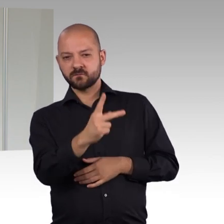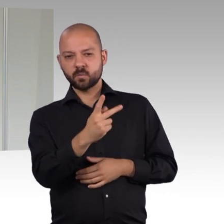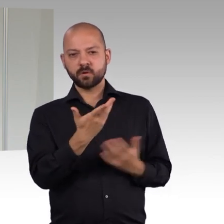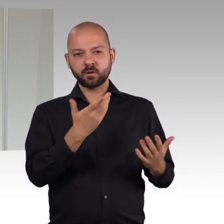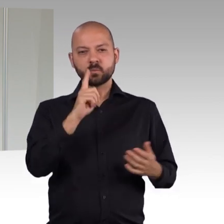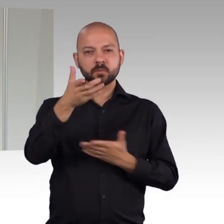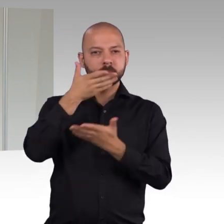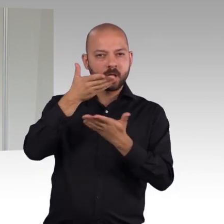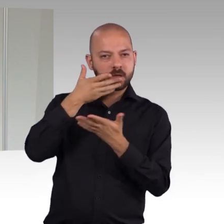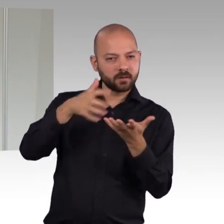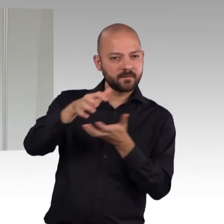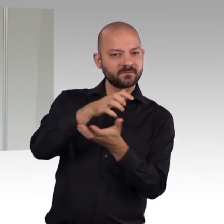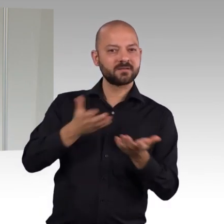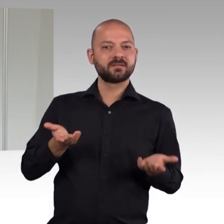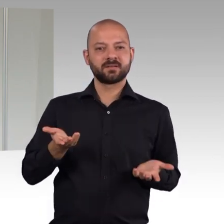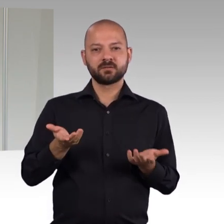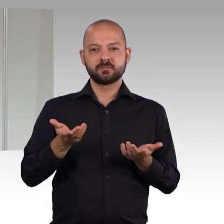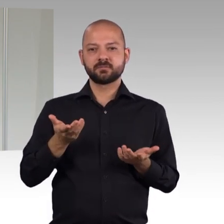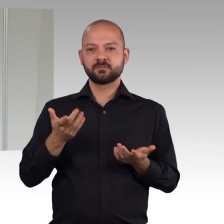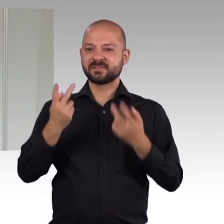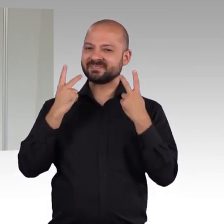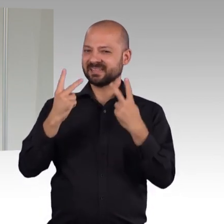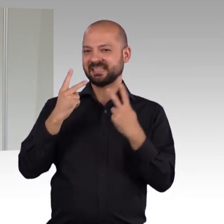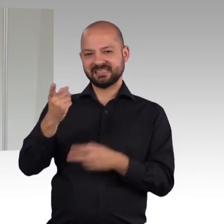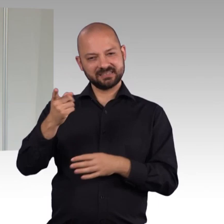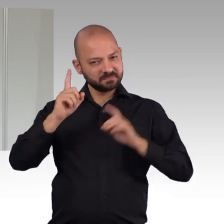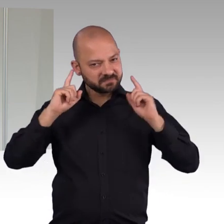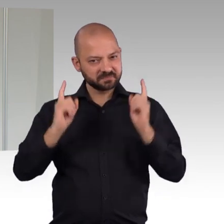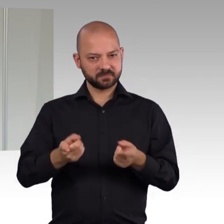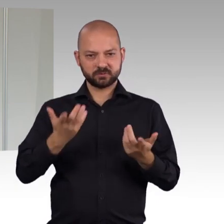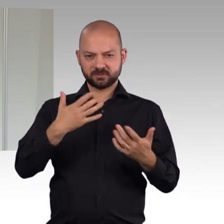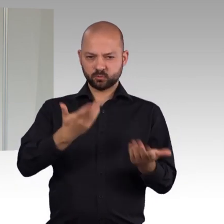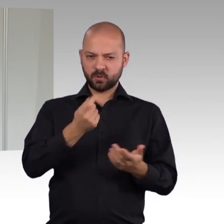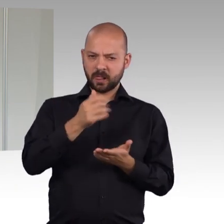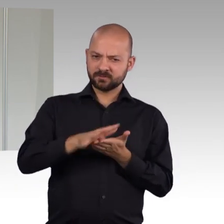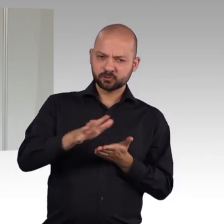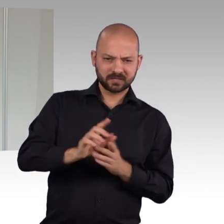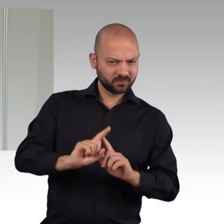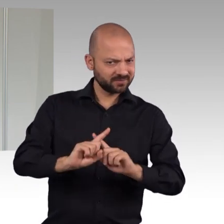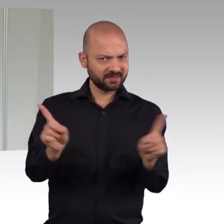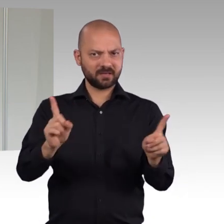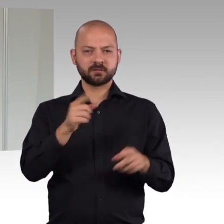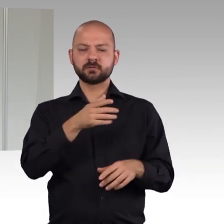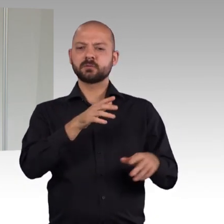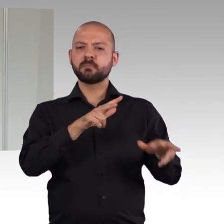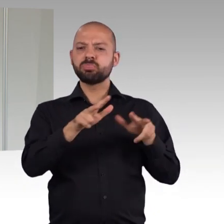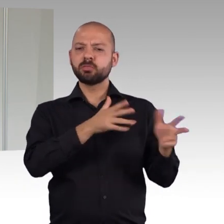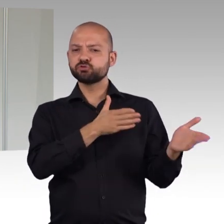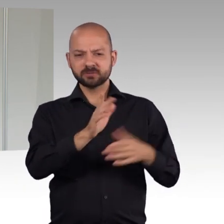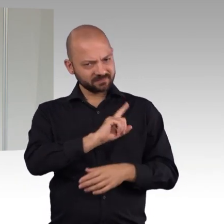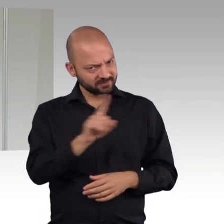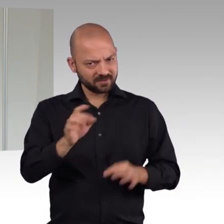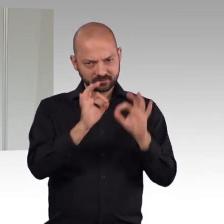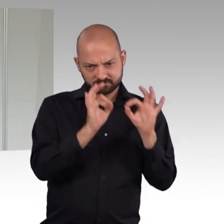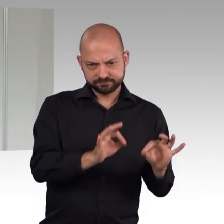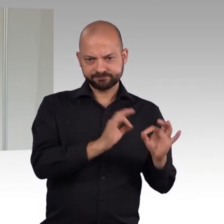Und meine Damen und Herren, wir Grüne werden immer aufs Schärfste gefragt, wie wollen Sie eigentlich Ihre Klimaschutzvorhaben finanzieren? Ich würde gerne mal